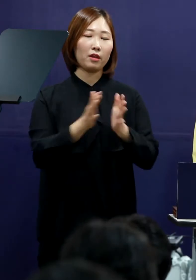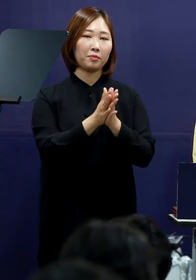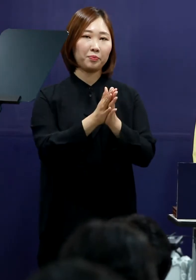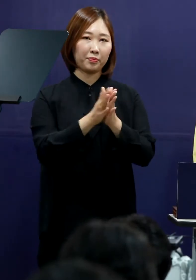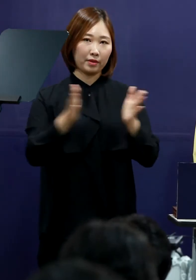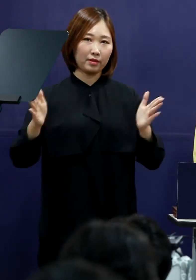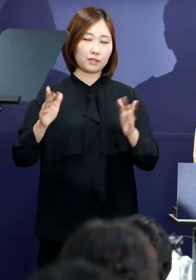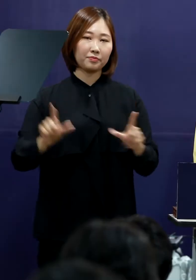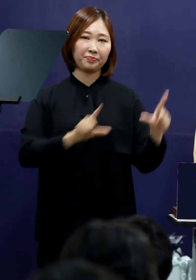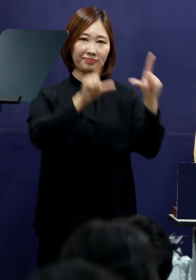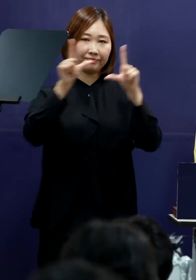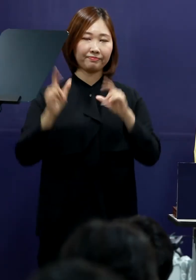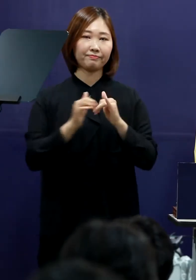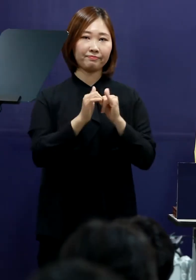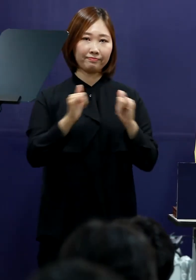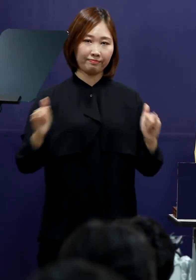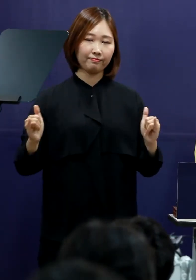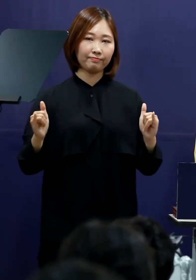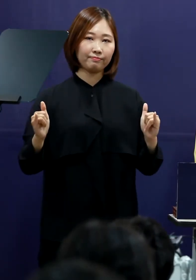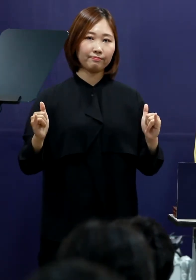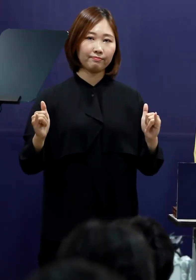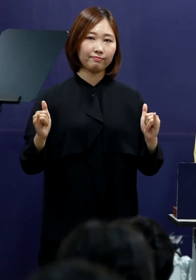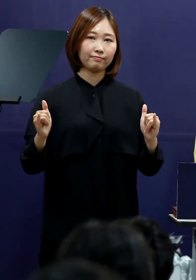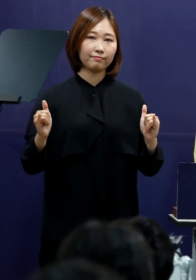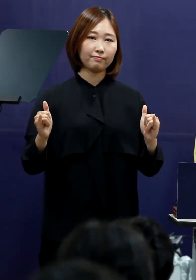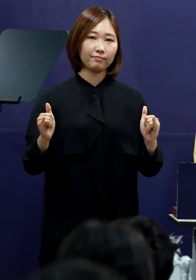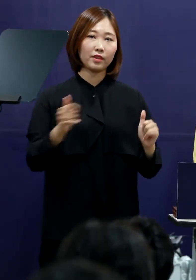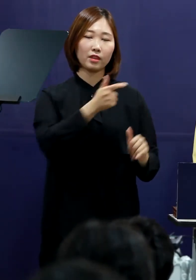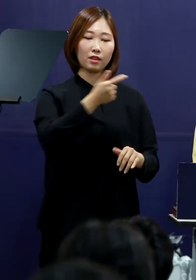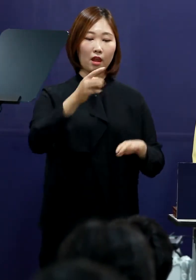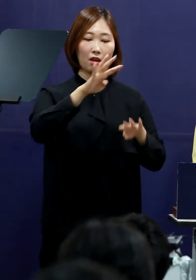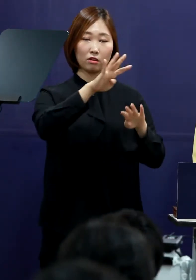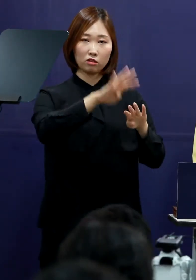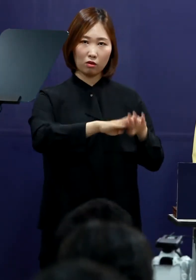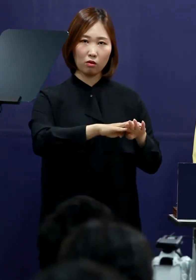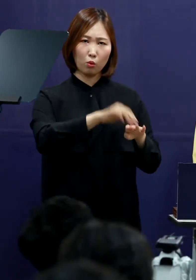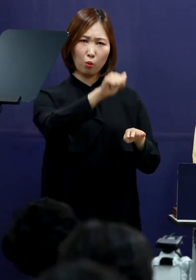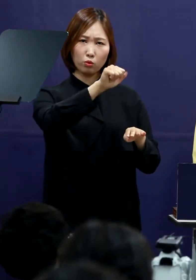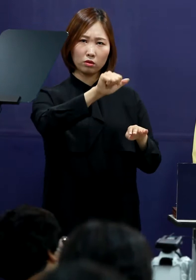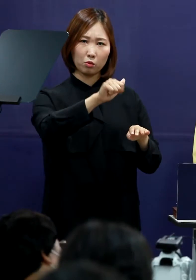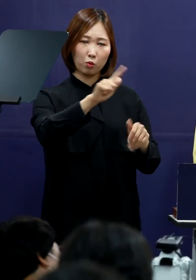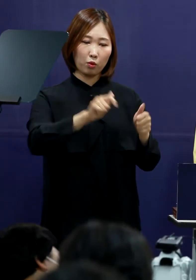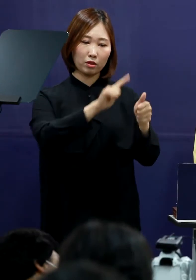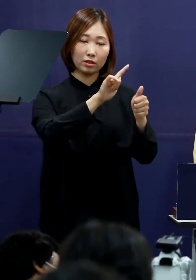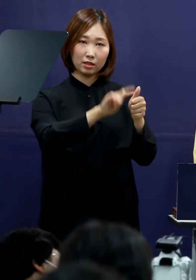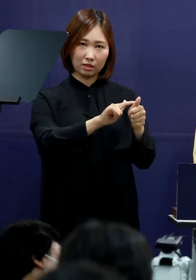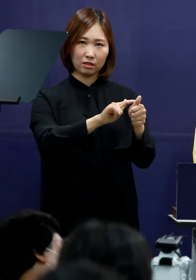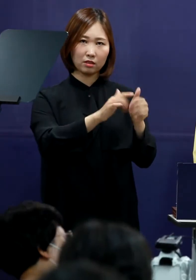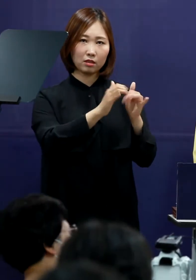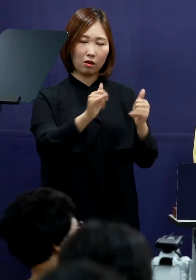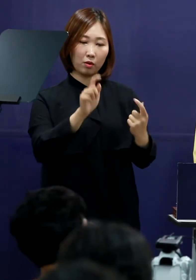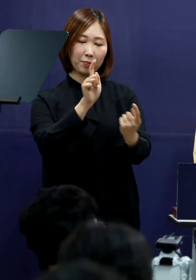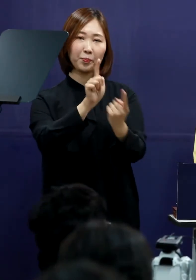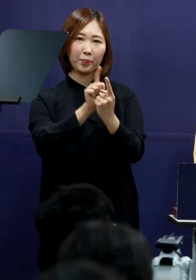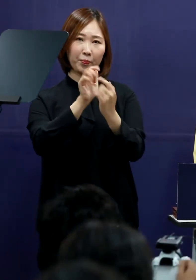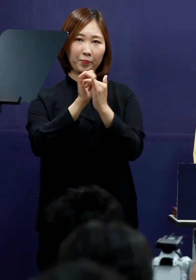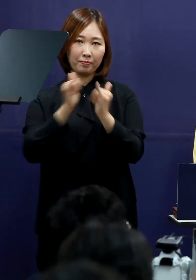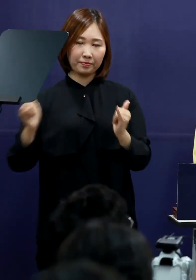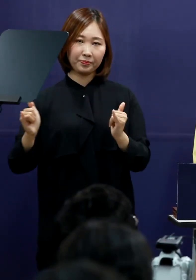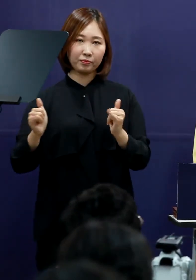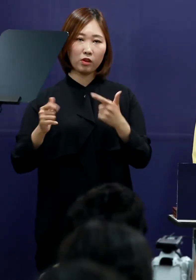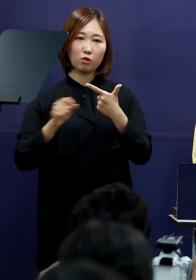여성으로 대전시 55번 확진자와 접촉하신 분입니다. 6월